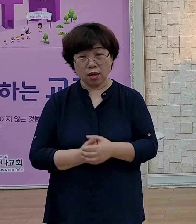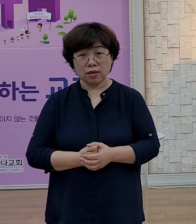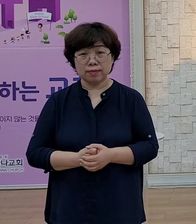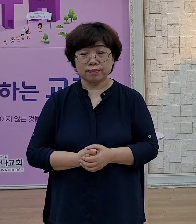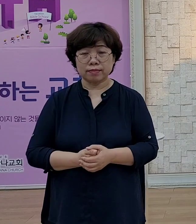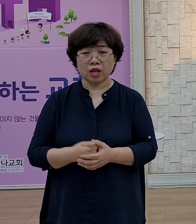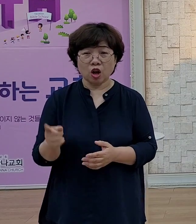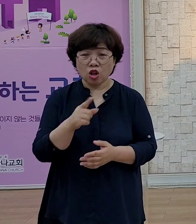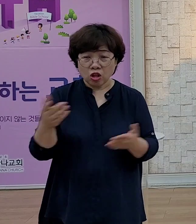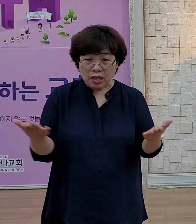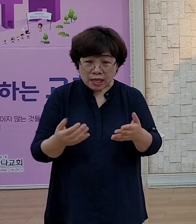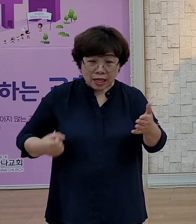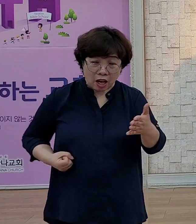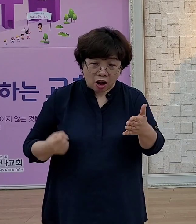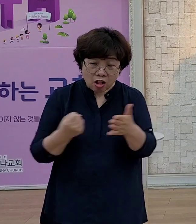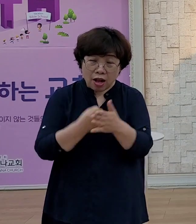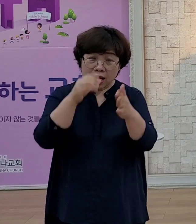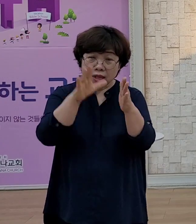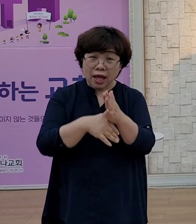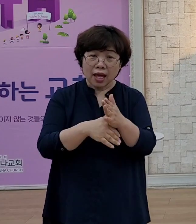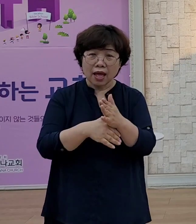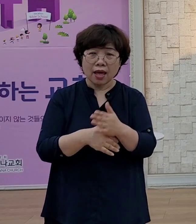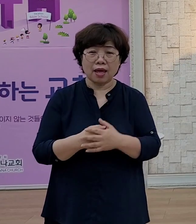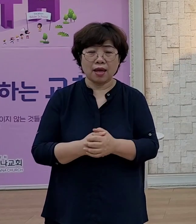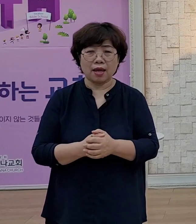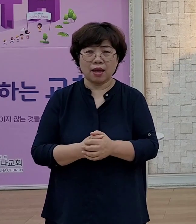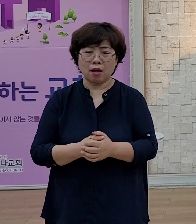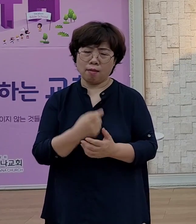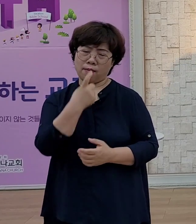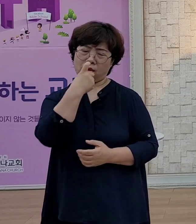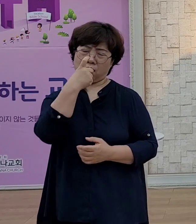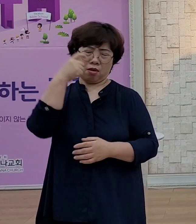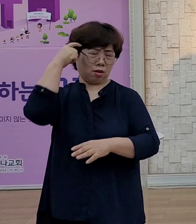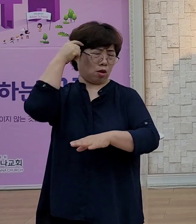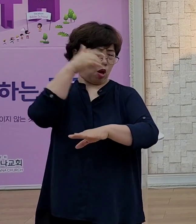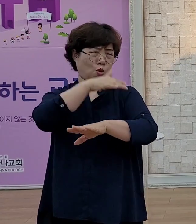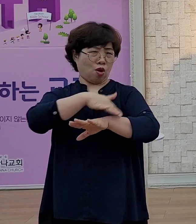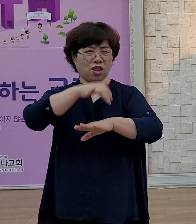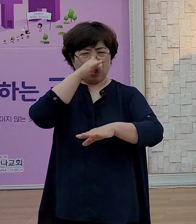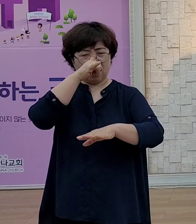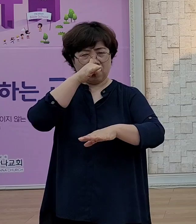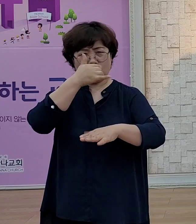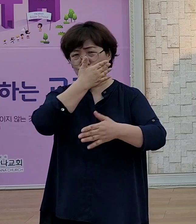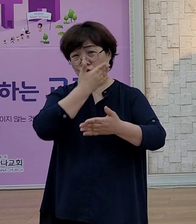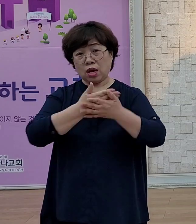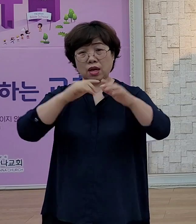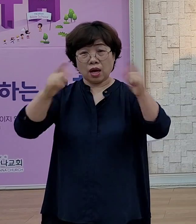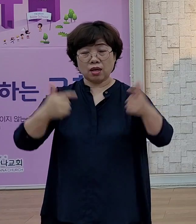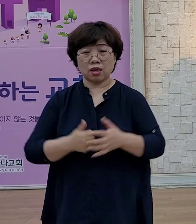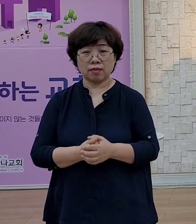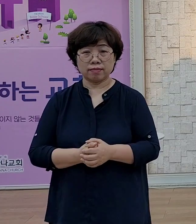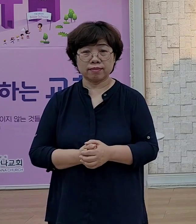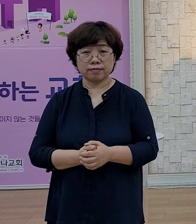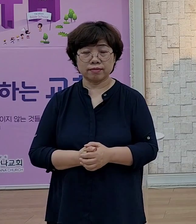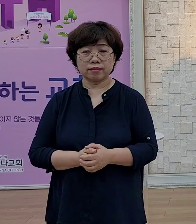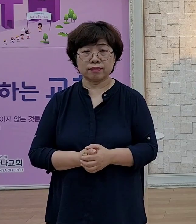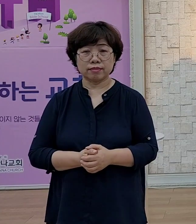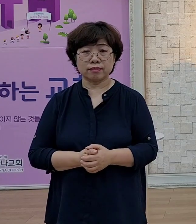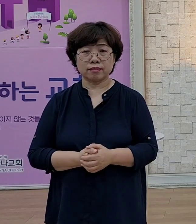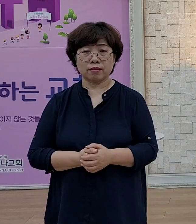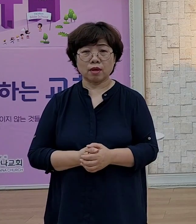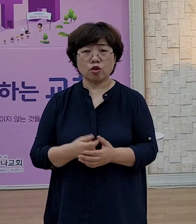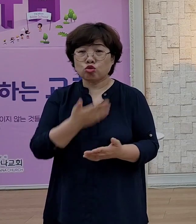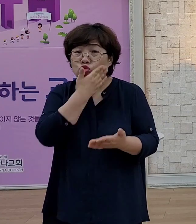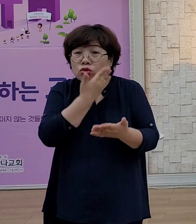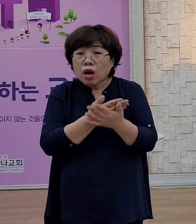어떤 일을 결정할 때에 우리가 얼마나 멋있는 계획을 짜느냐, 이게 중요한 게 아니었습니다.